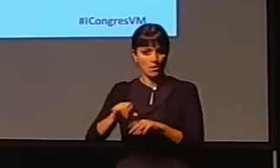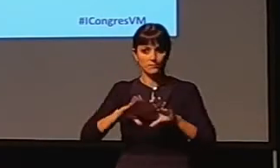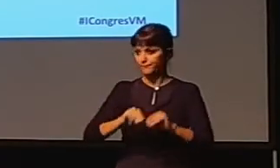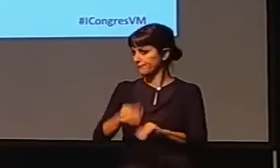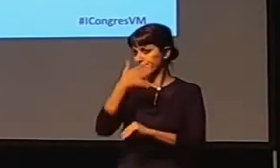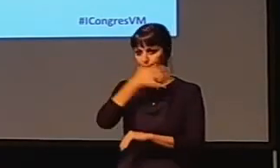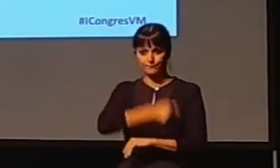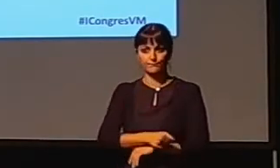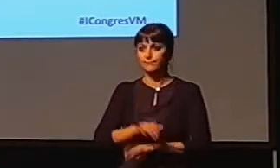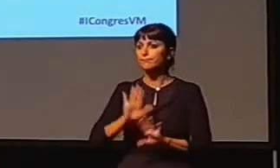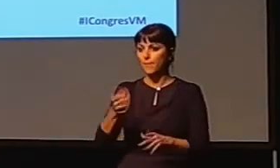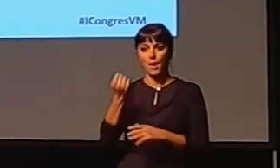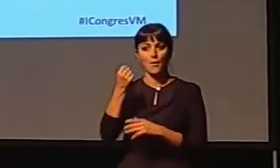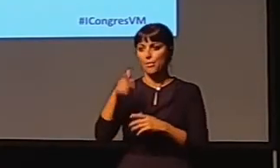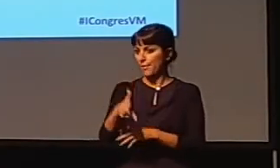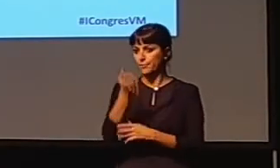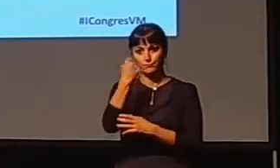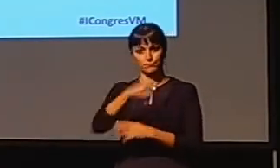dret.